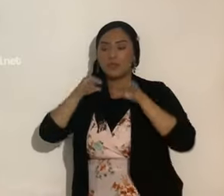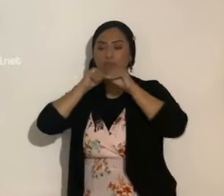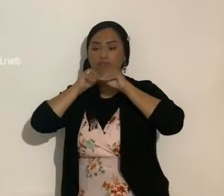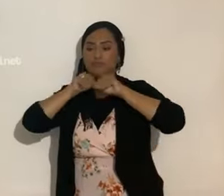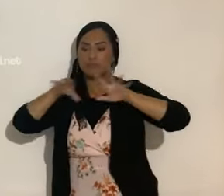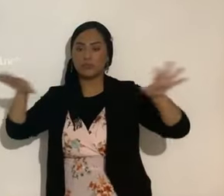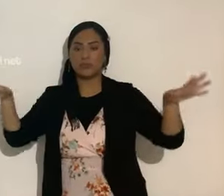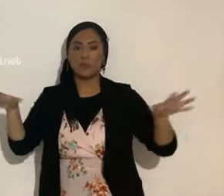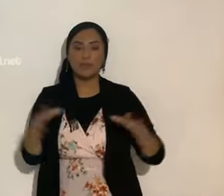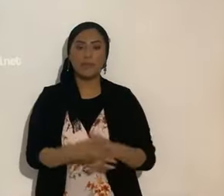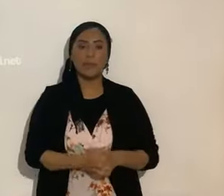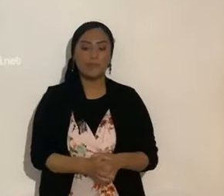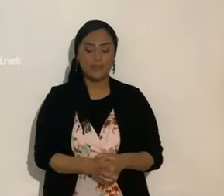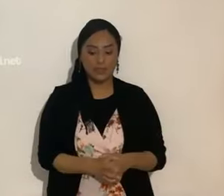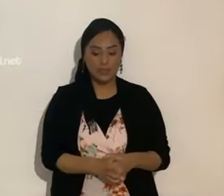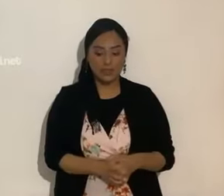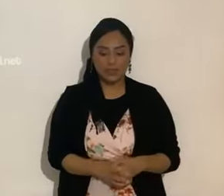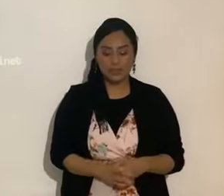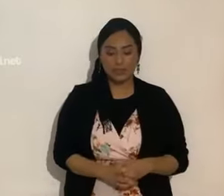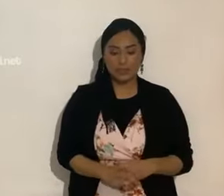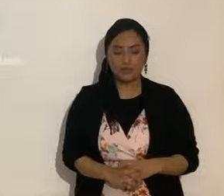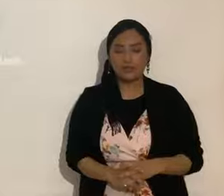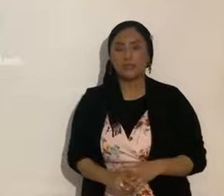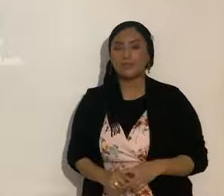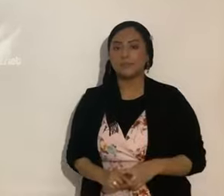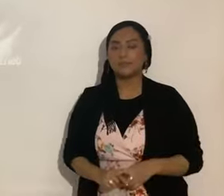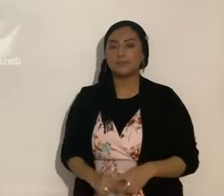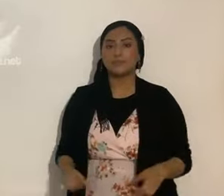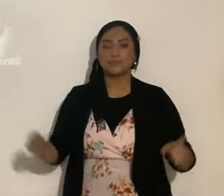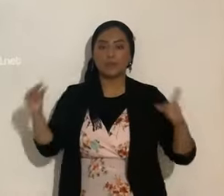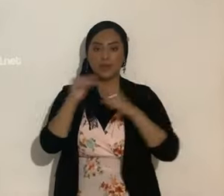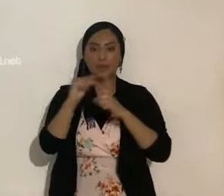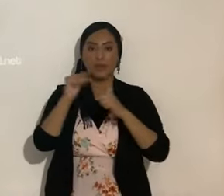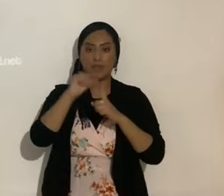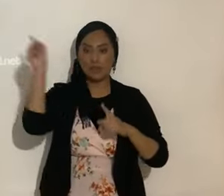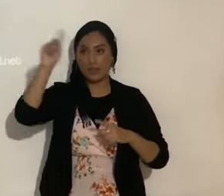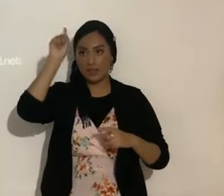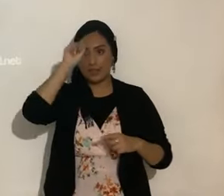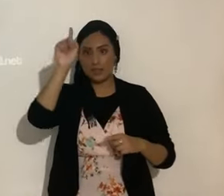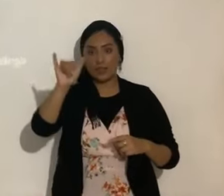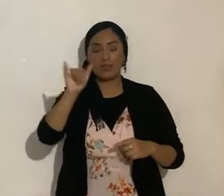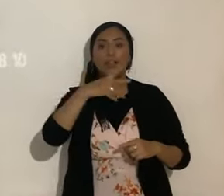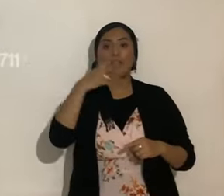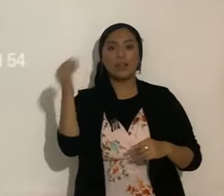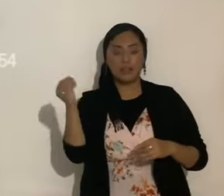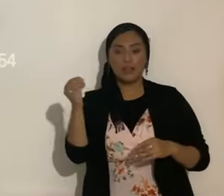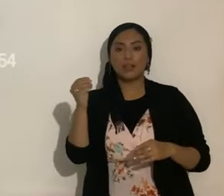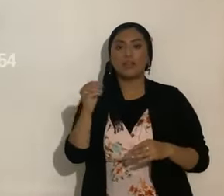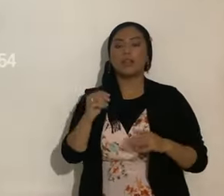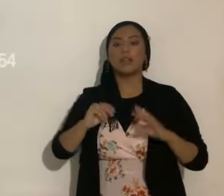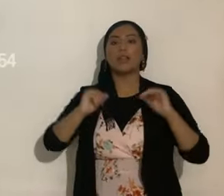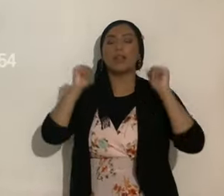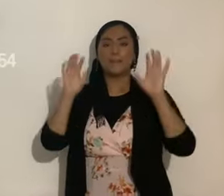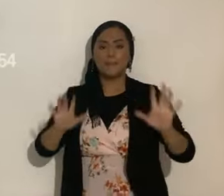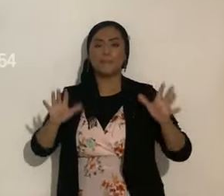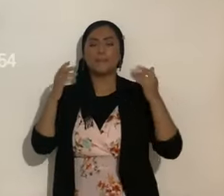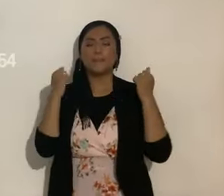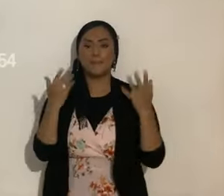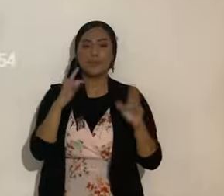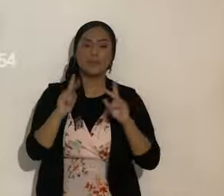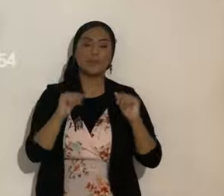video importante, porque lo es la palabra del Eterno, palabra eterna, ¿sí? Y así entonces es bendecido a